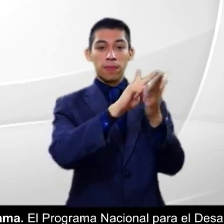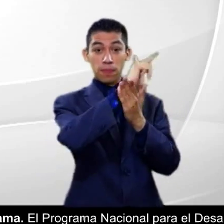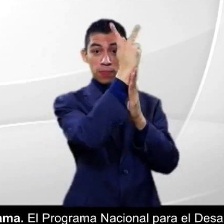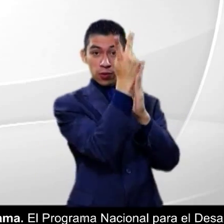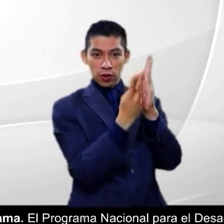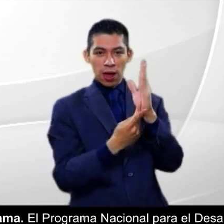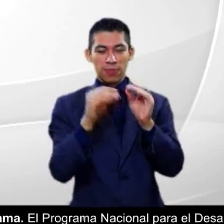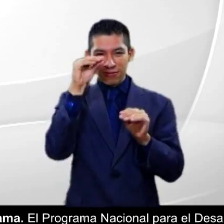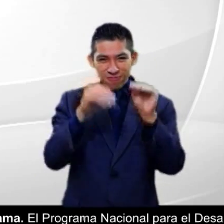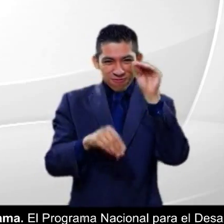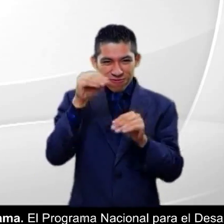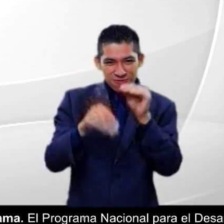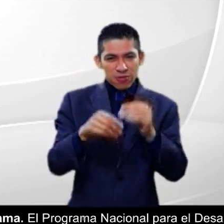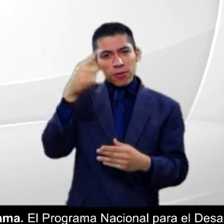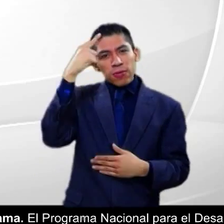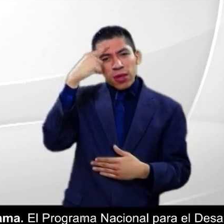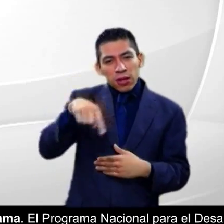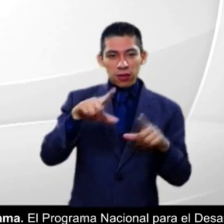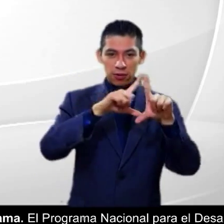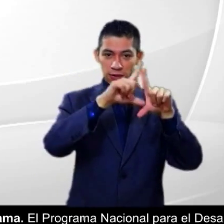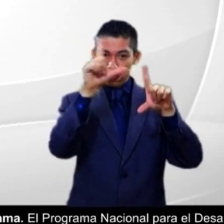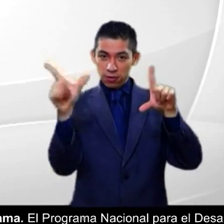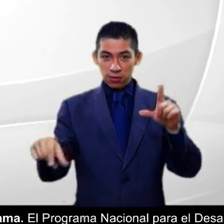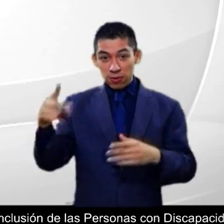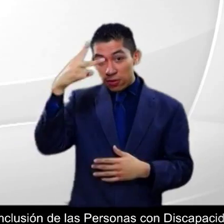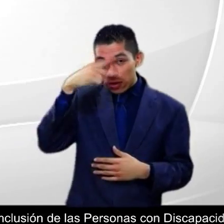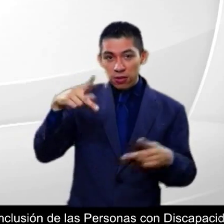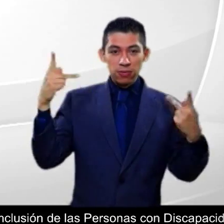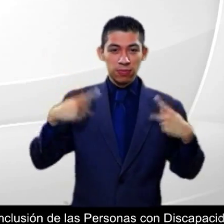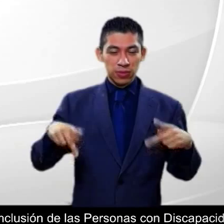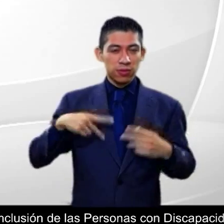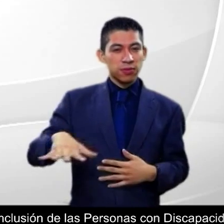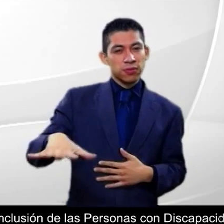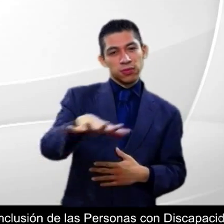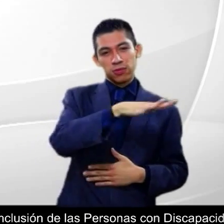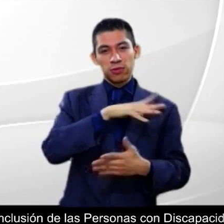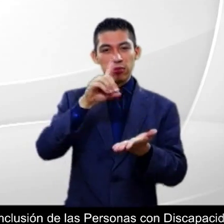Programa El Programa Nacional para el Desarrollo y la Inclusión de las Personas con Discapacidad